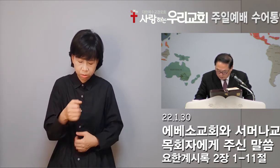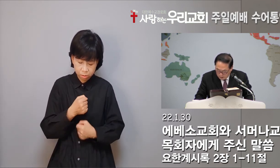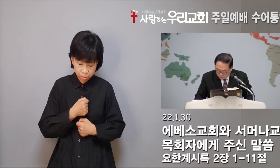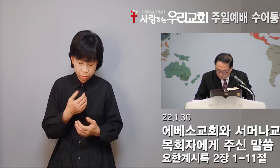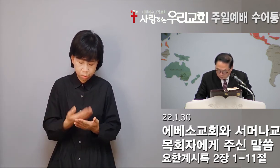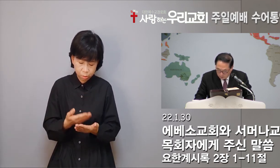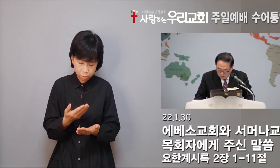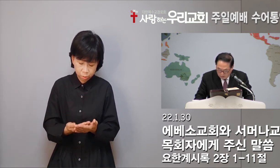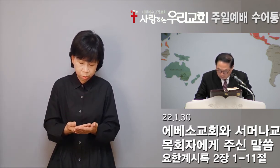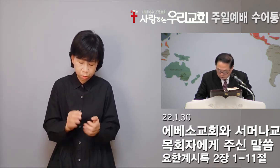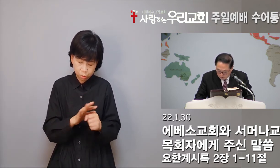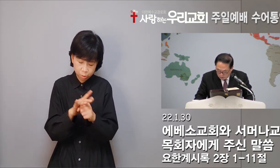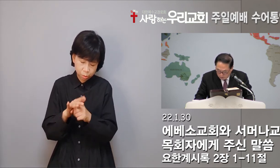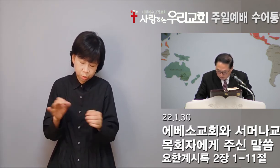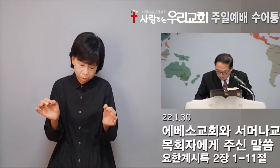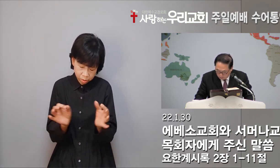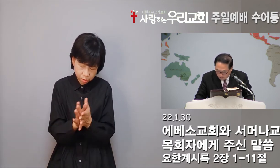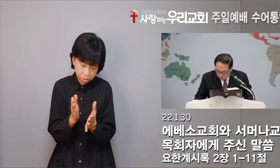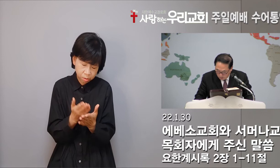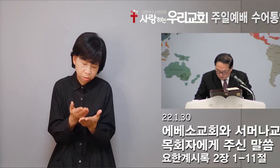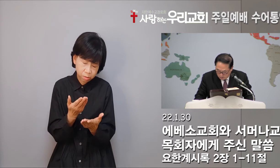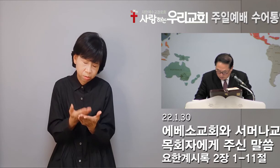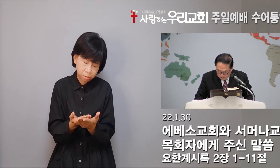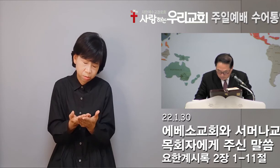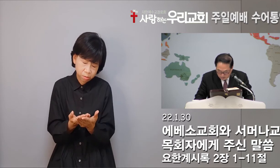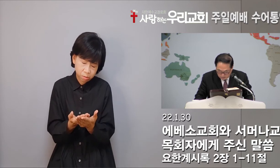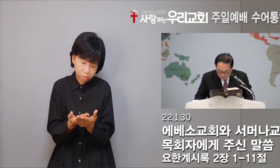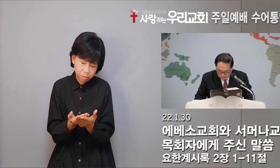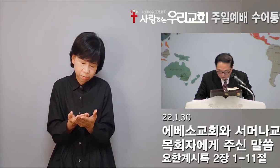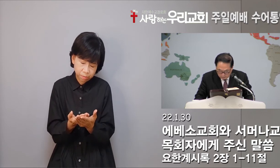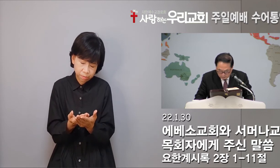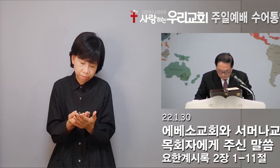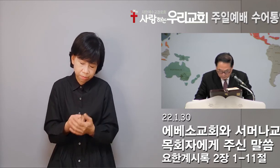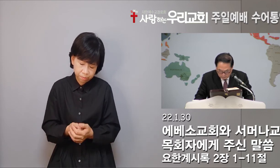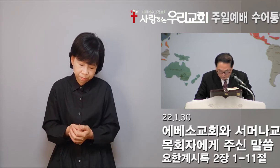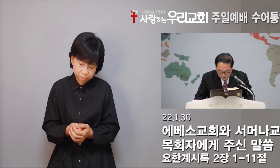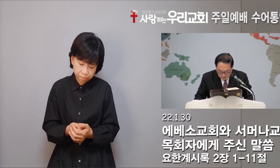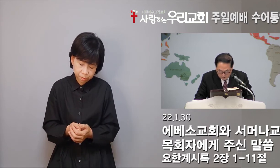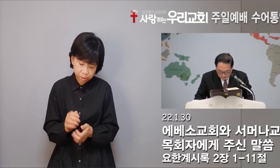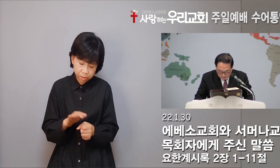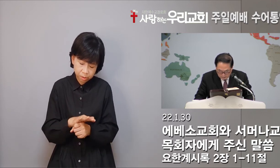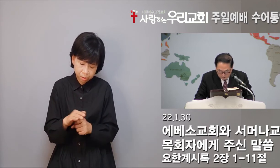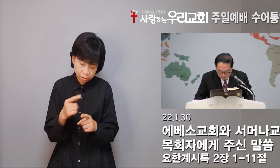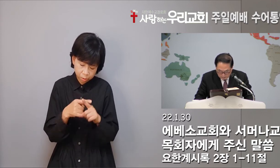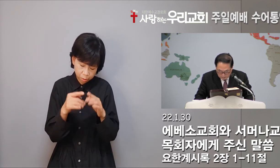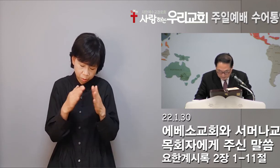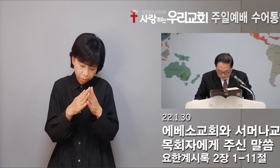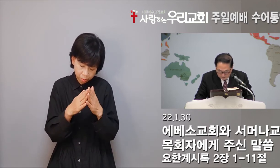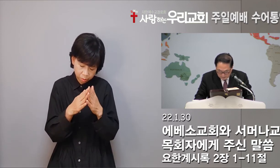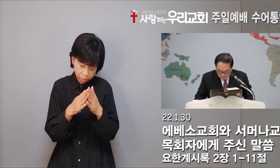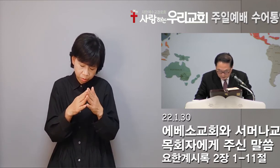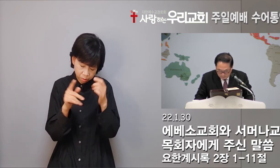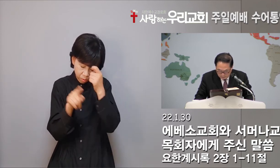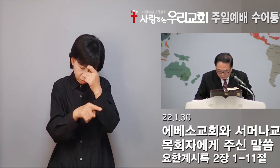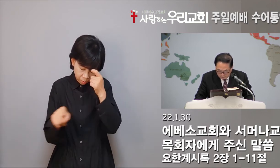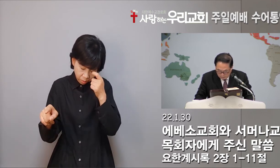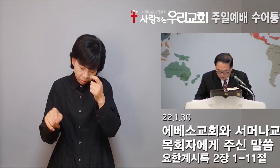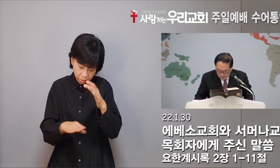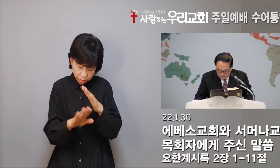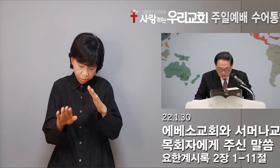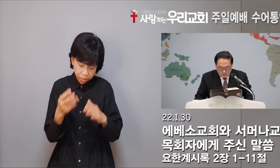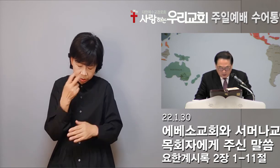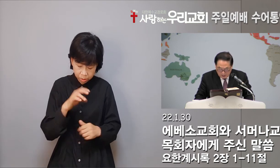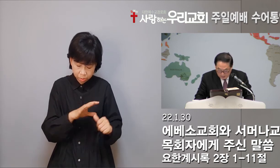주시옵소서. 속히 코로나가 종식되어 있도록 성령님 역사하여 주시옵소서. 사랑하는 성도들 가정가정을